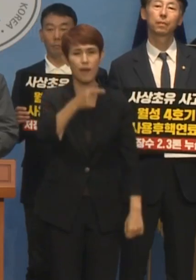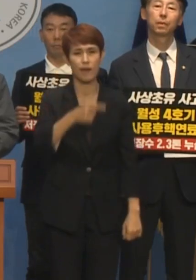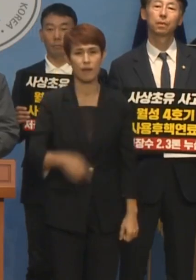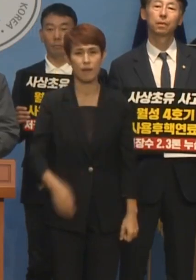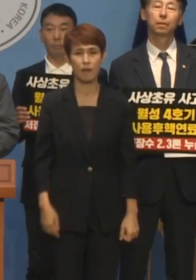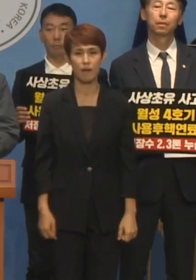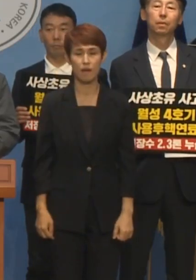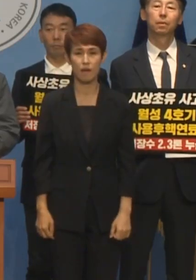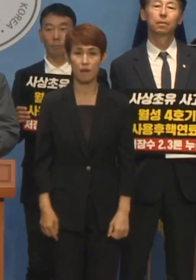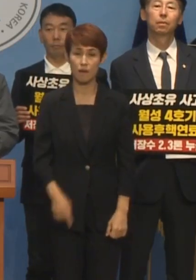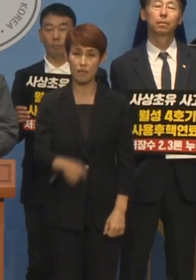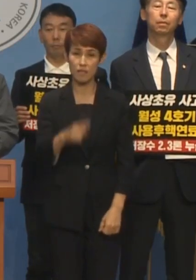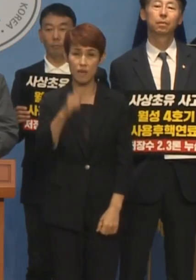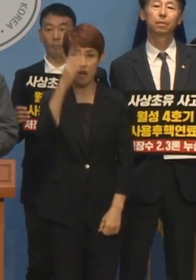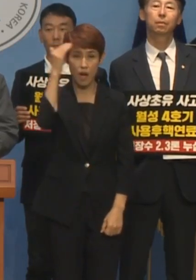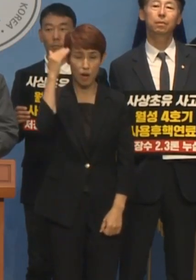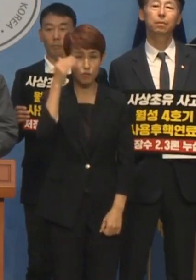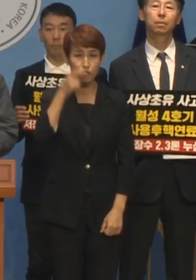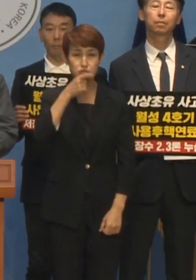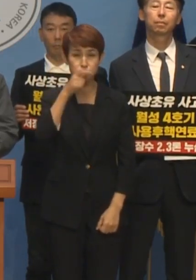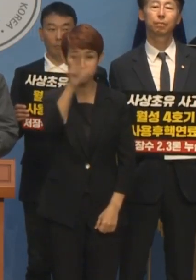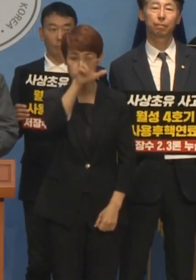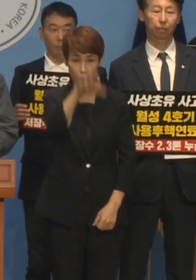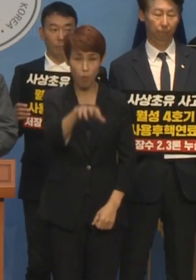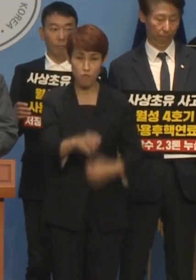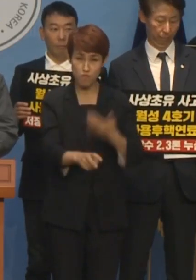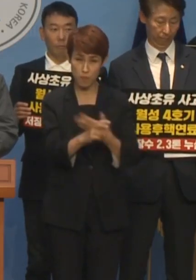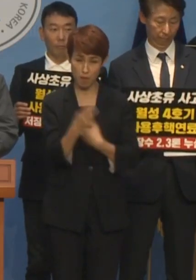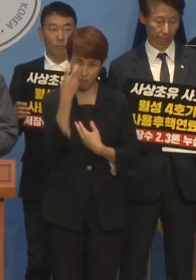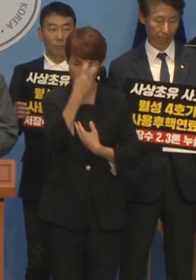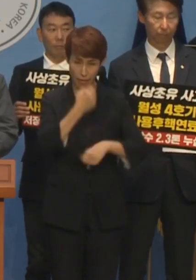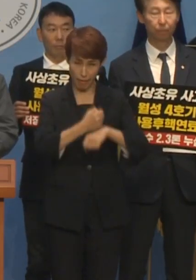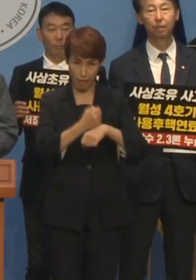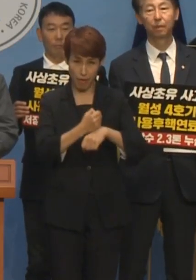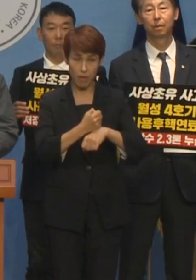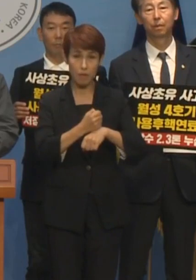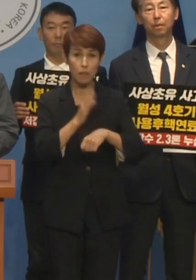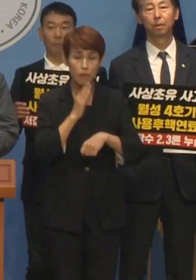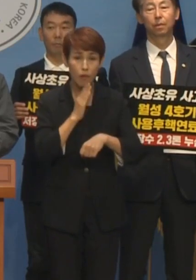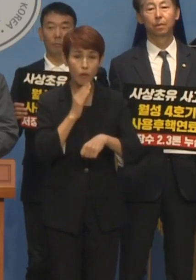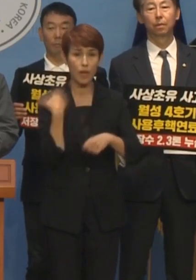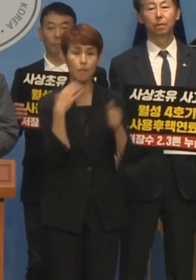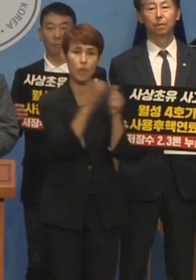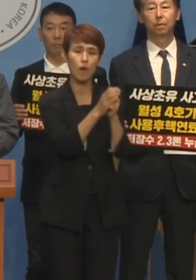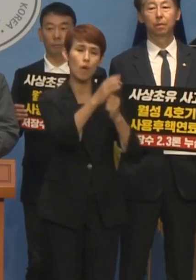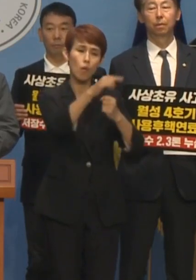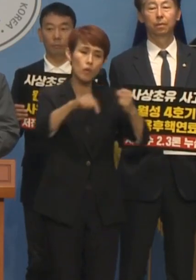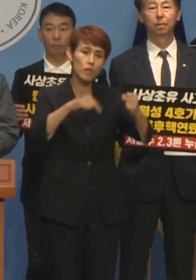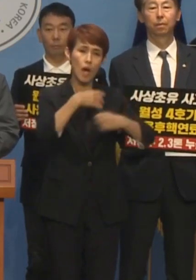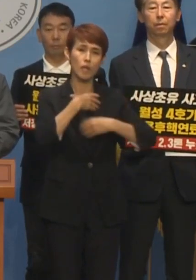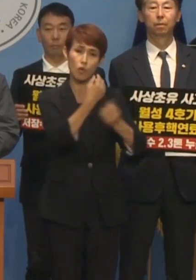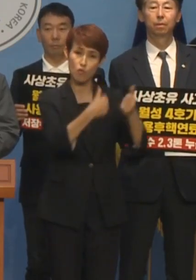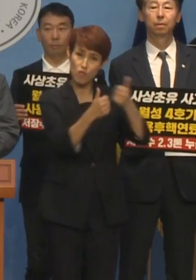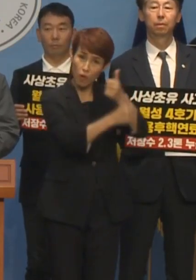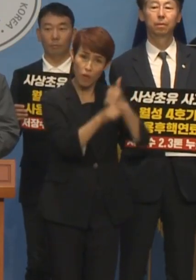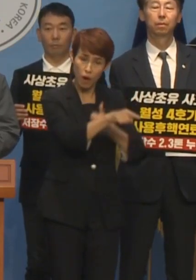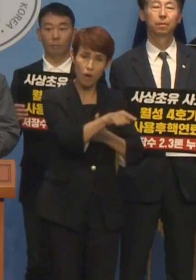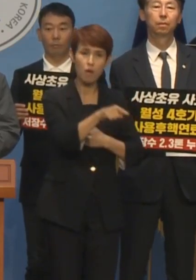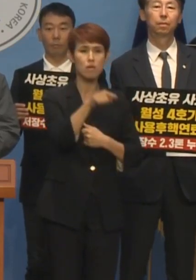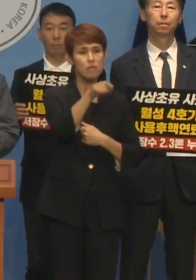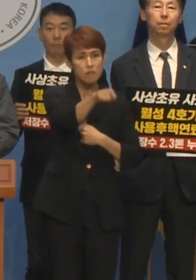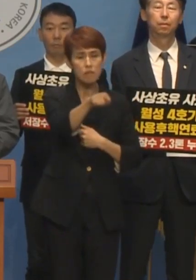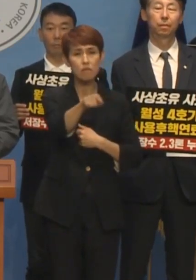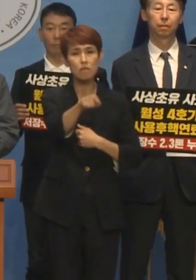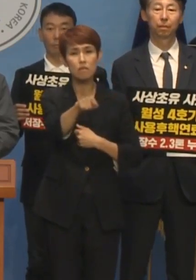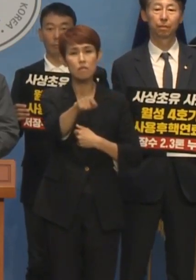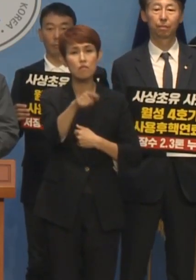한수원의 불법을 감독하라고 만든 기관이 원자력안전위원회 아닙니까? 한수원에게 피해를 입은 주민들을 한